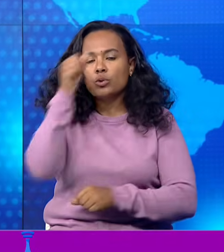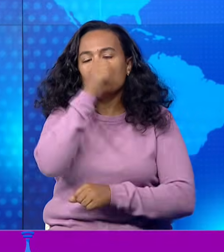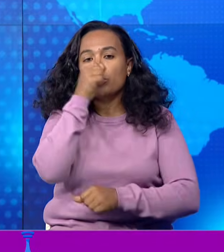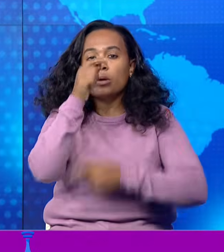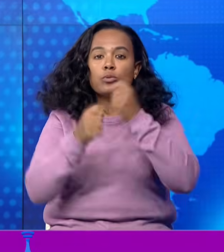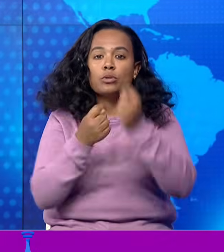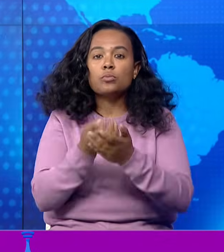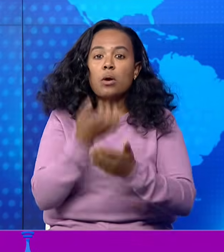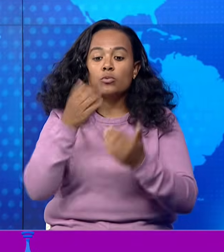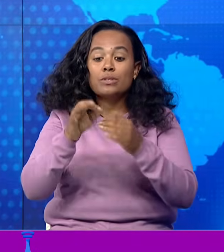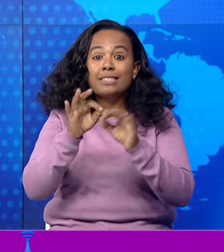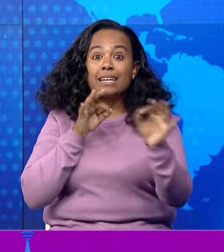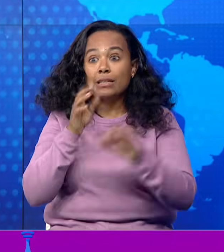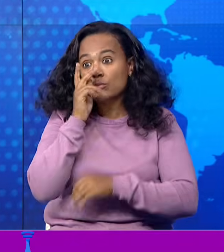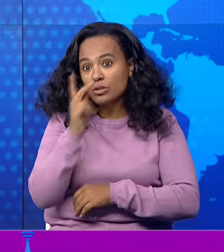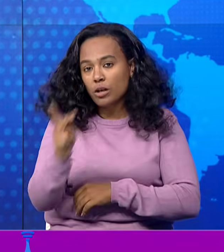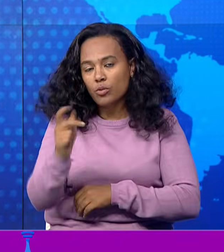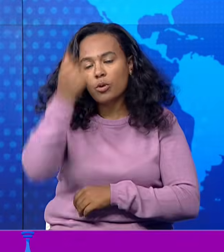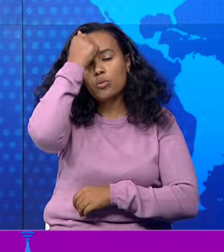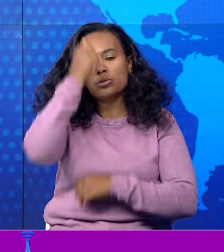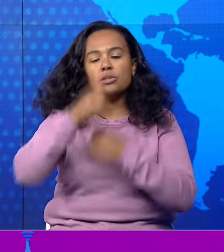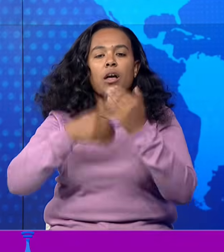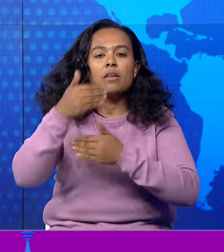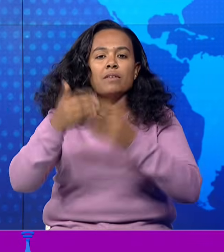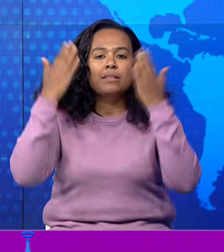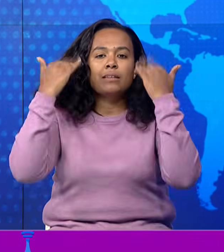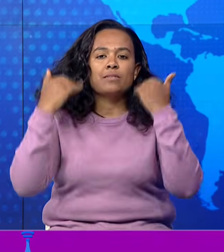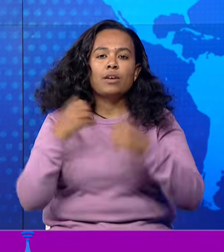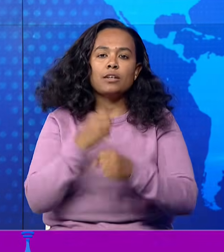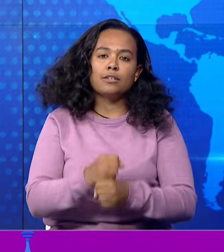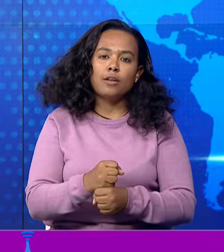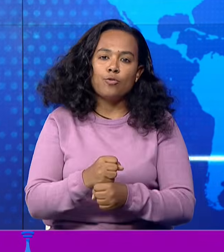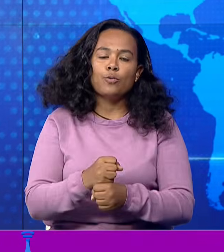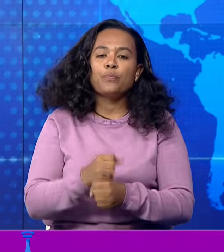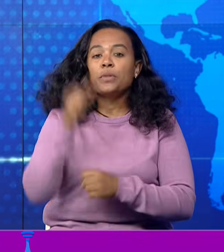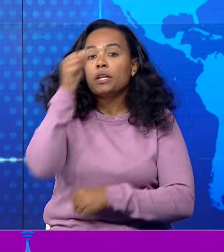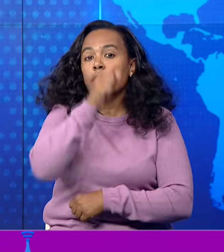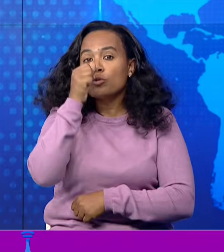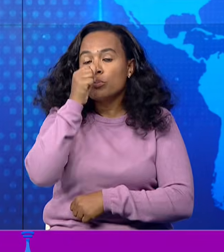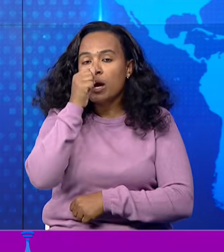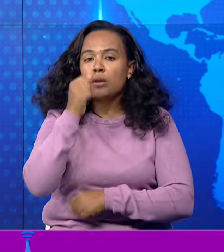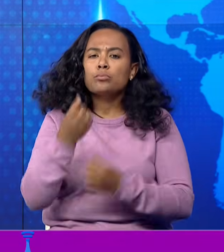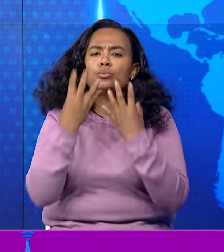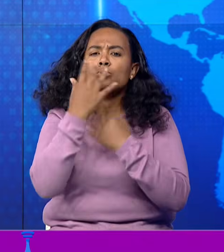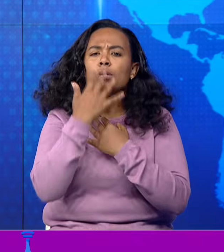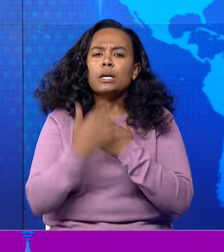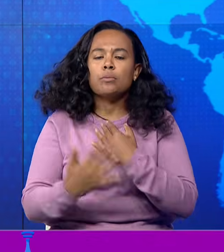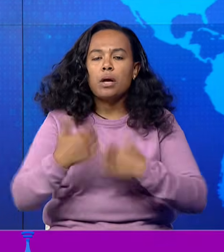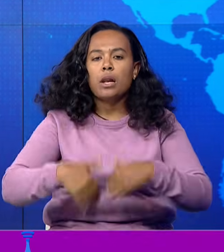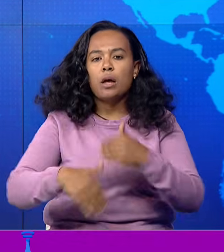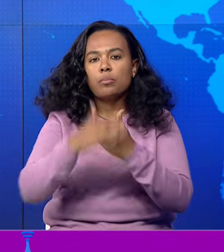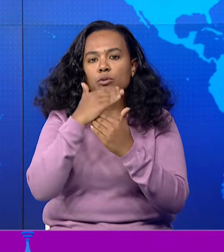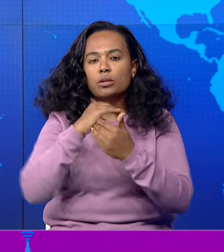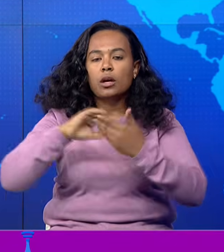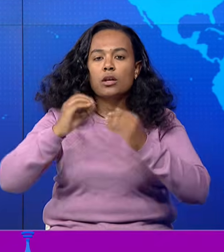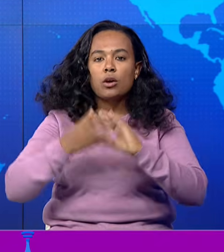ሀብቶች ተገልጠው ሲታዩ ከቁጭት ያለፈ ተስፋን የሰነቁ ሀቆች በአደባባይ ታይተዋል። ኢትዮጵያን ህብረ ቀለም ያላበሷት ታሪካዊ